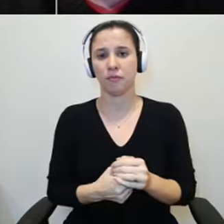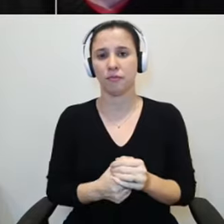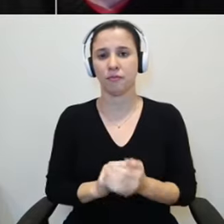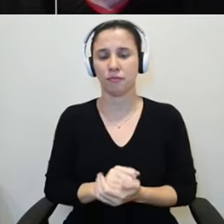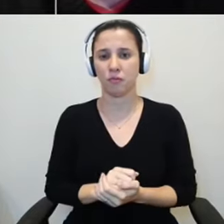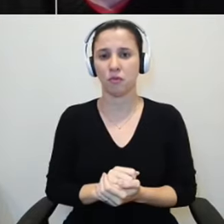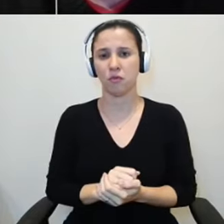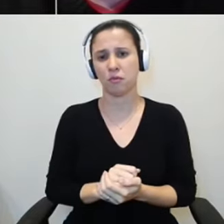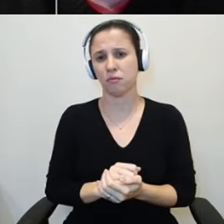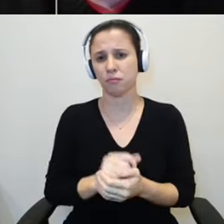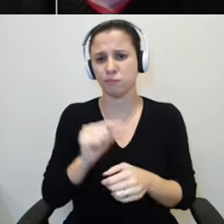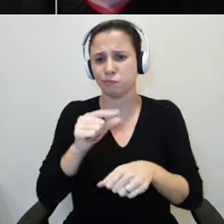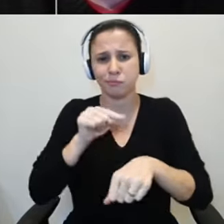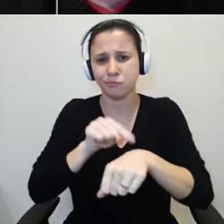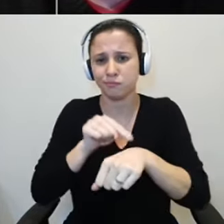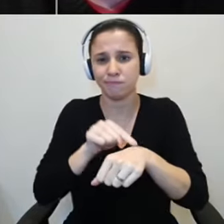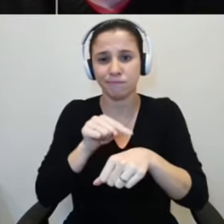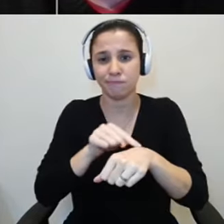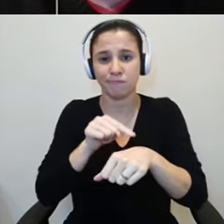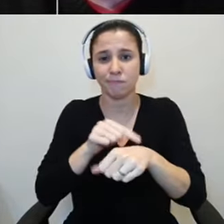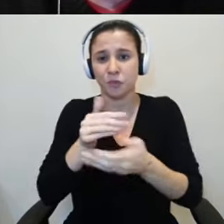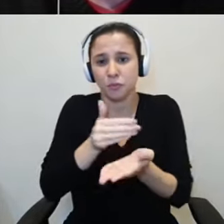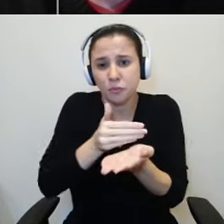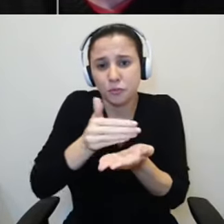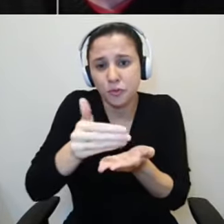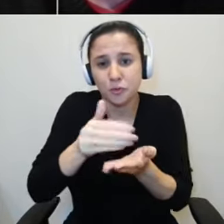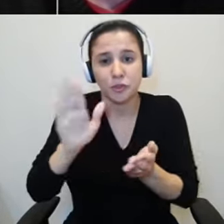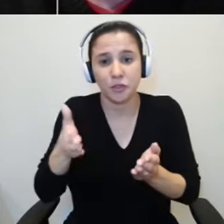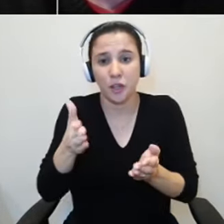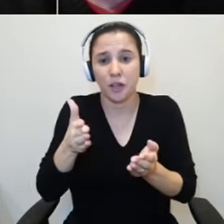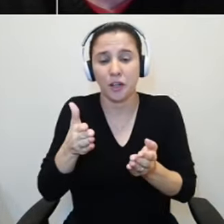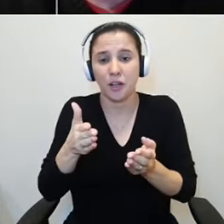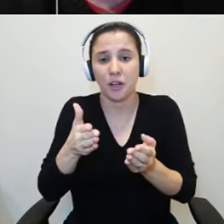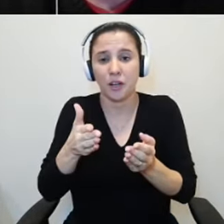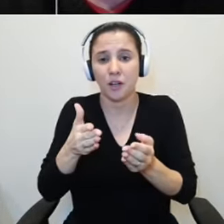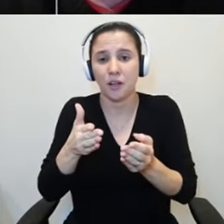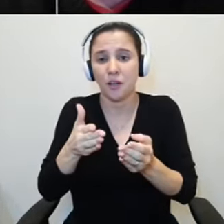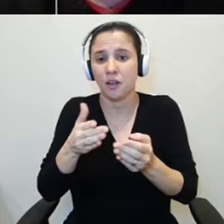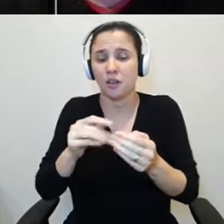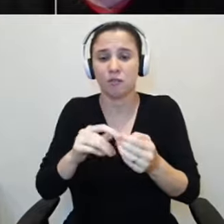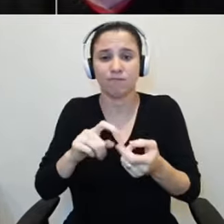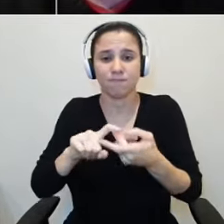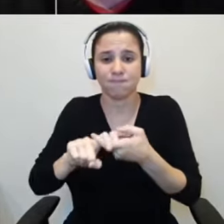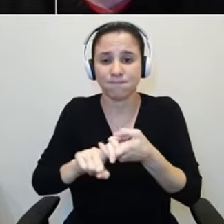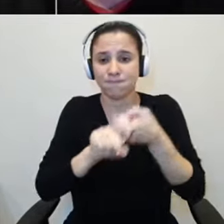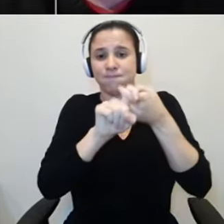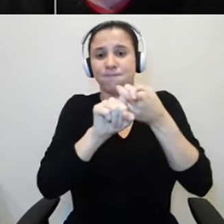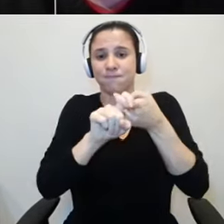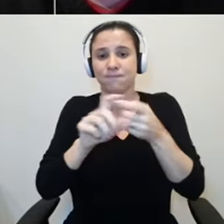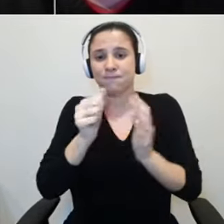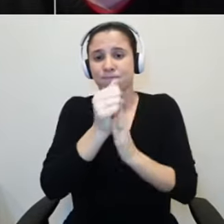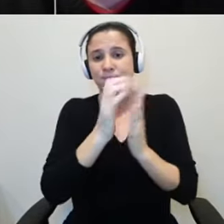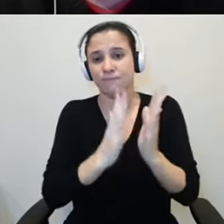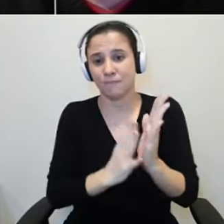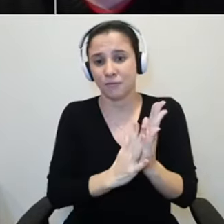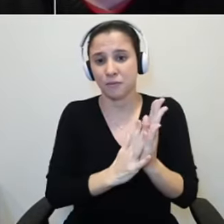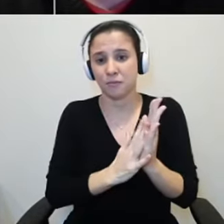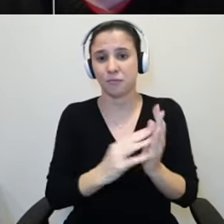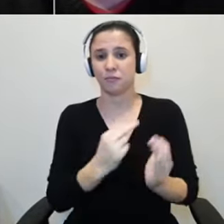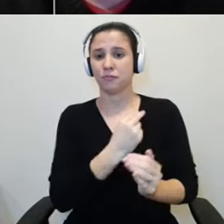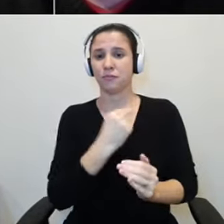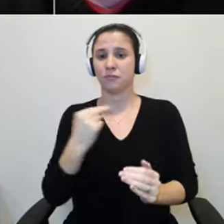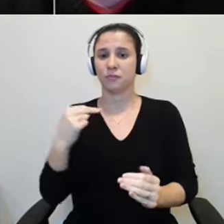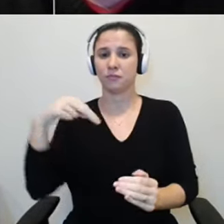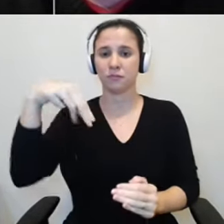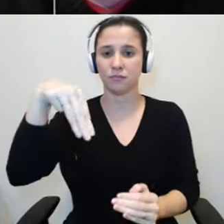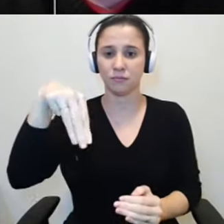aí a suspensão das atividades presenciais e não tivemos muito tempo para conversar e dialogar. Meu nome é Marcos Furini, sou